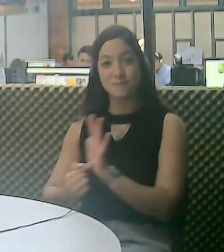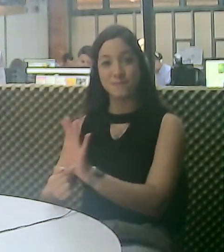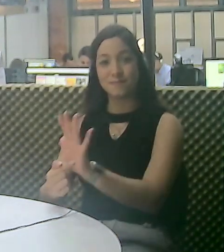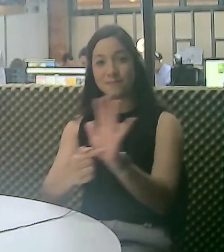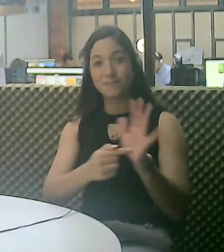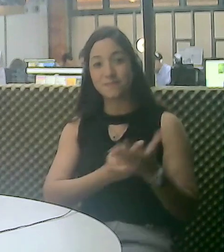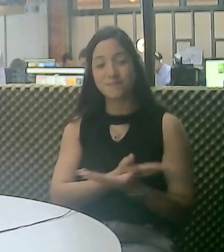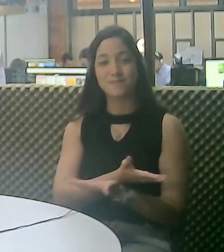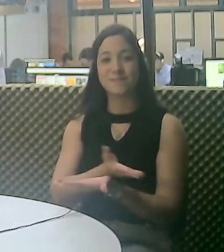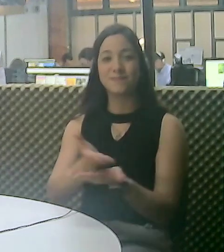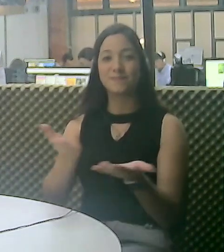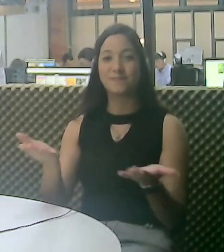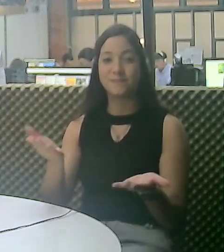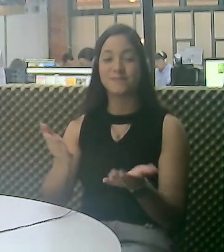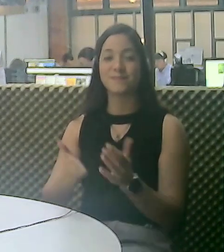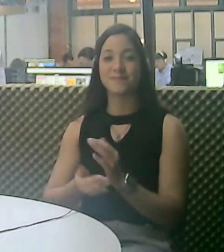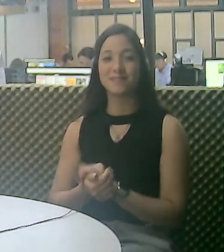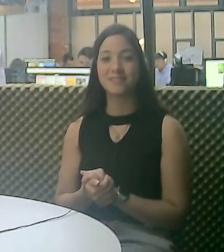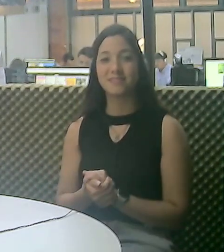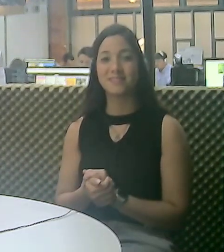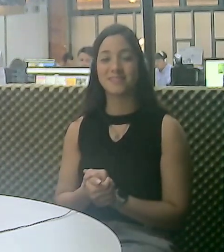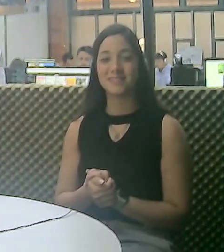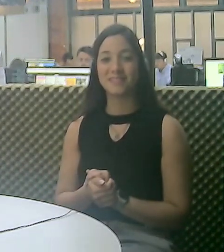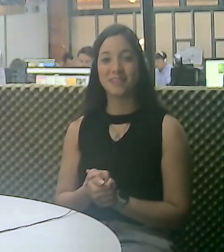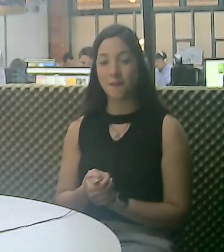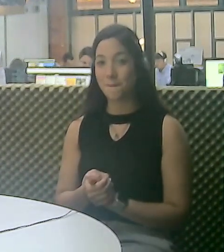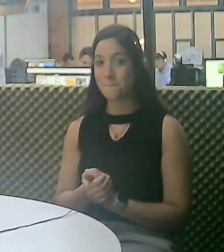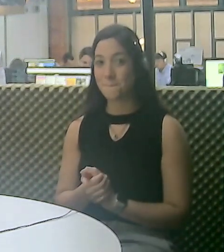Uberlândia no ar pra você.